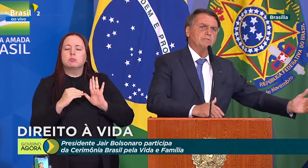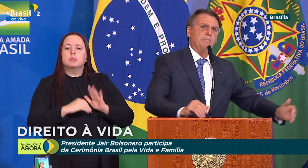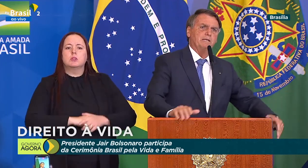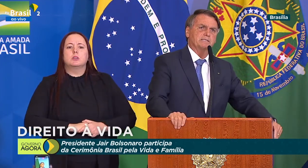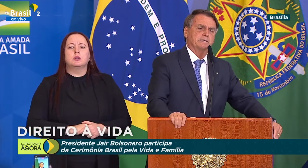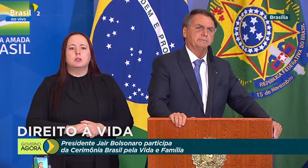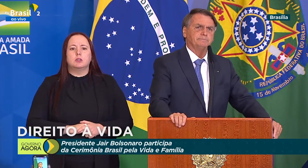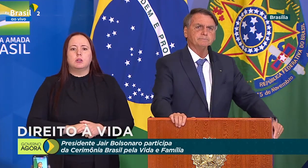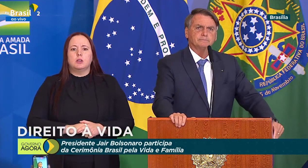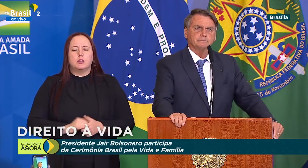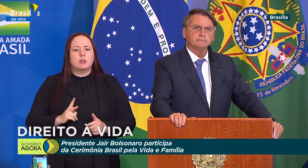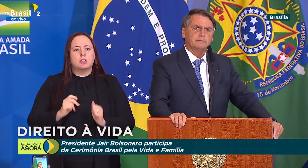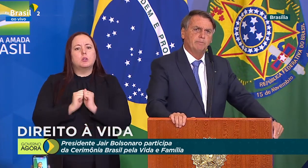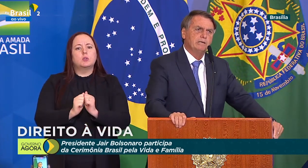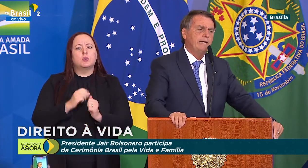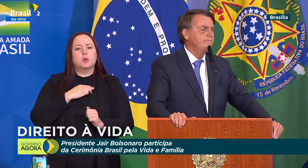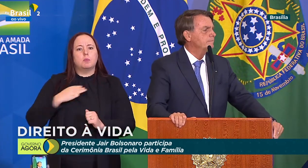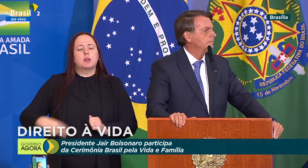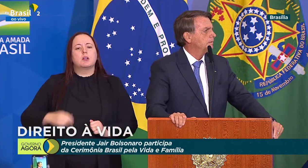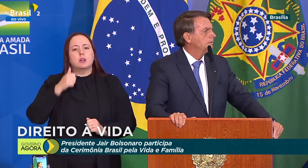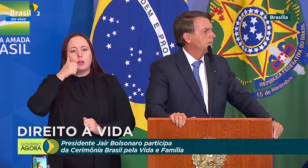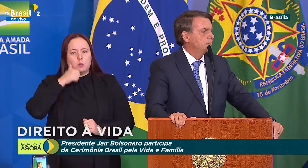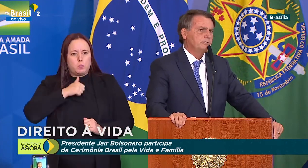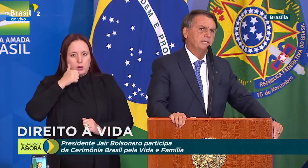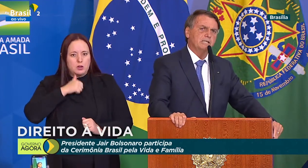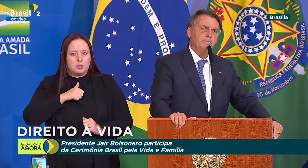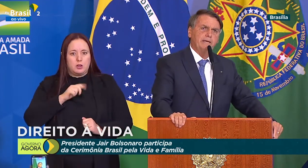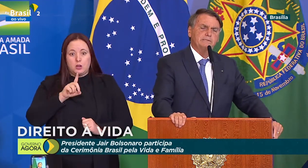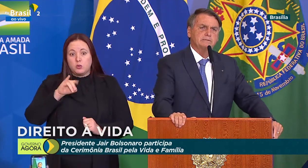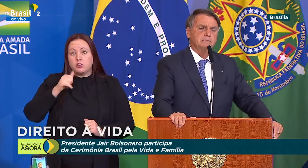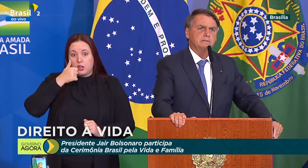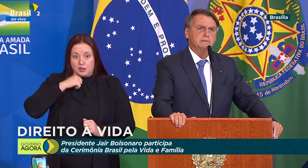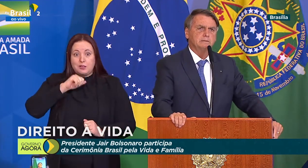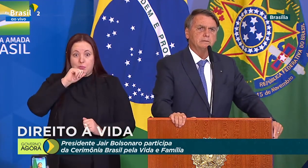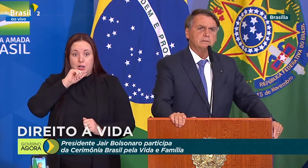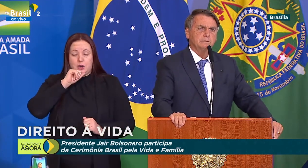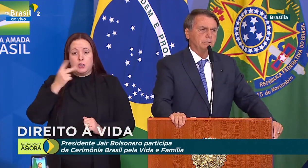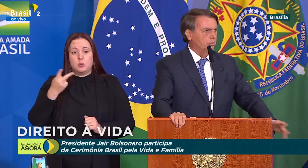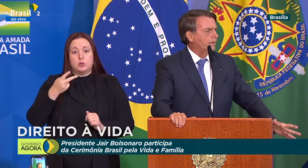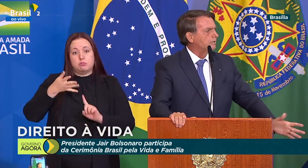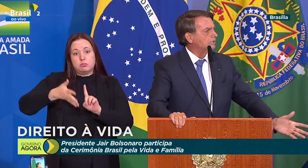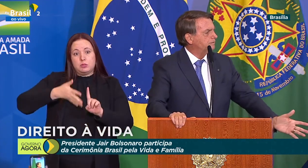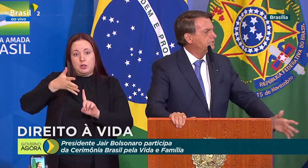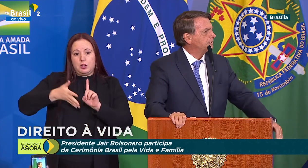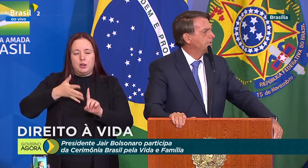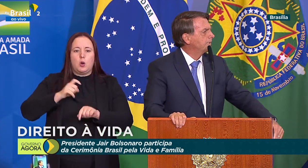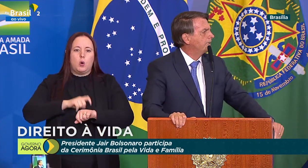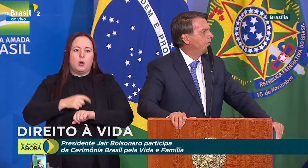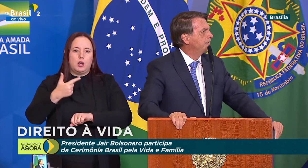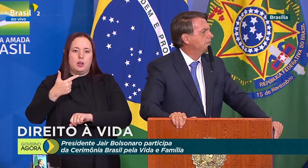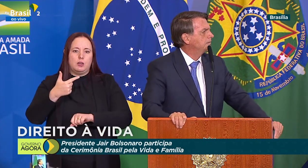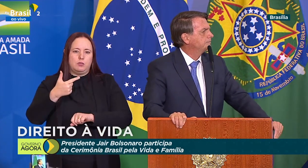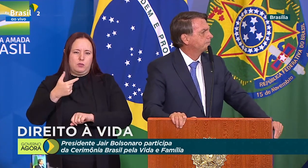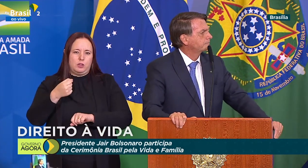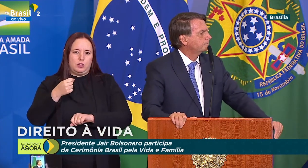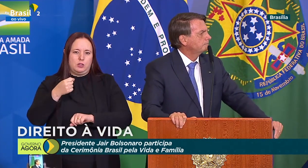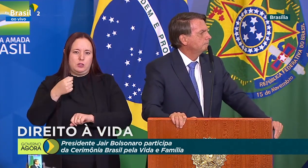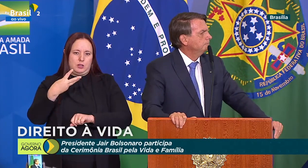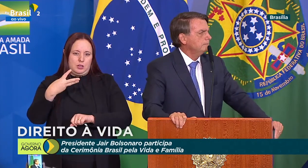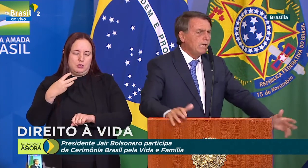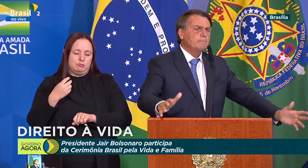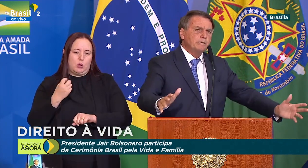participa ao lado da ministra da mulher no dia das mães no horário das 20 e 30 da